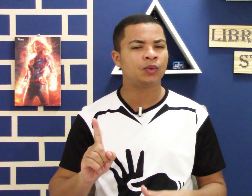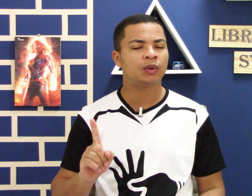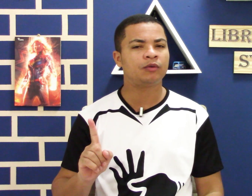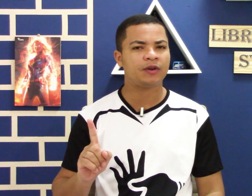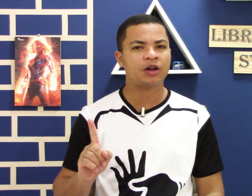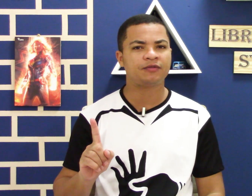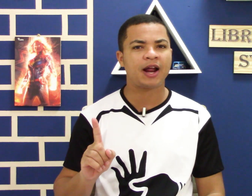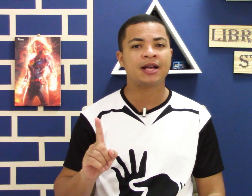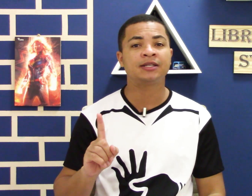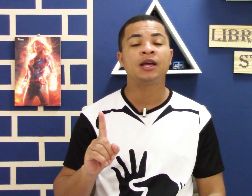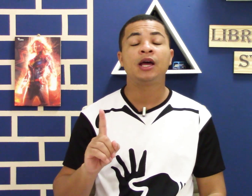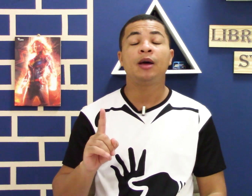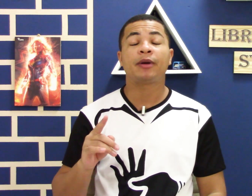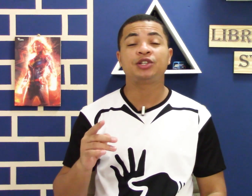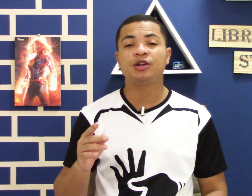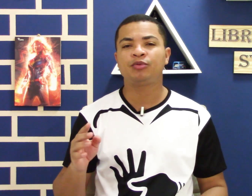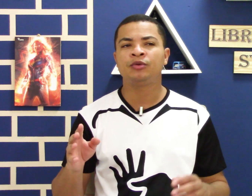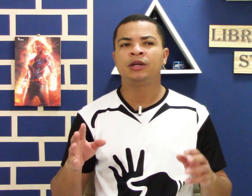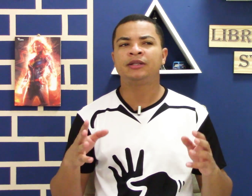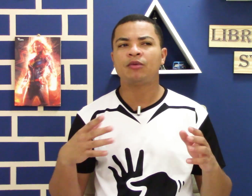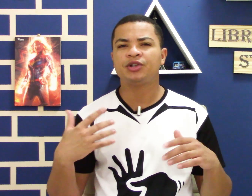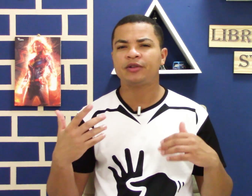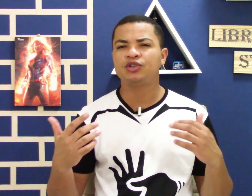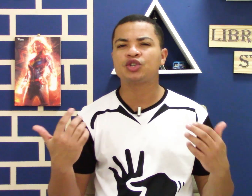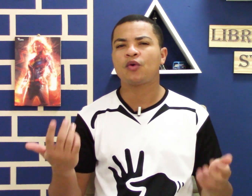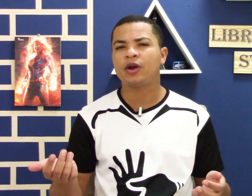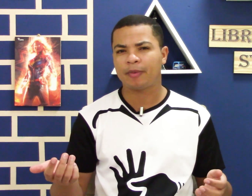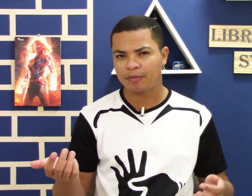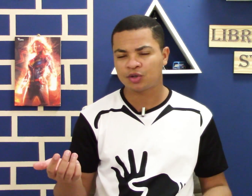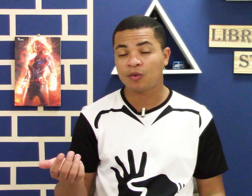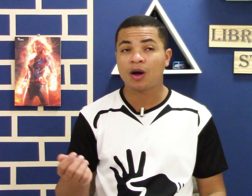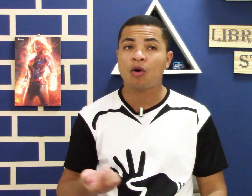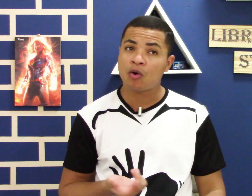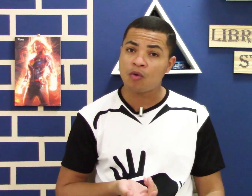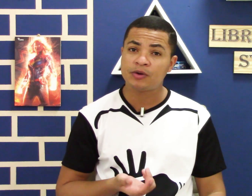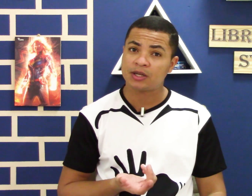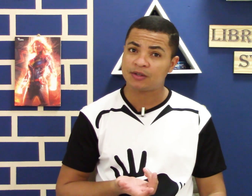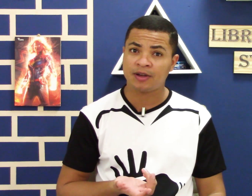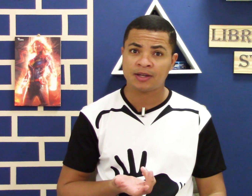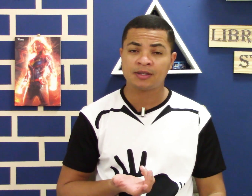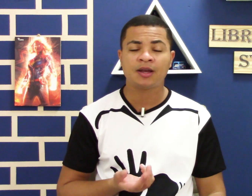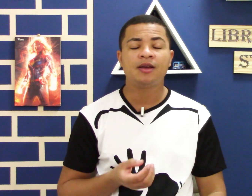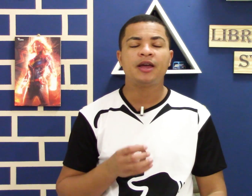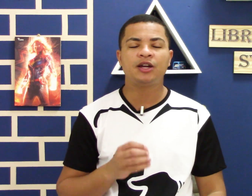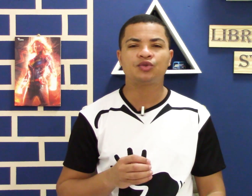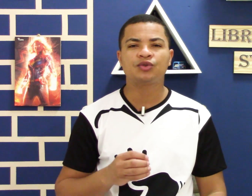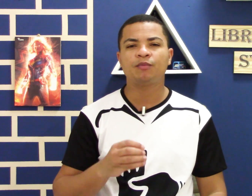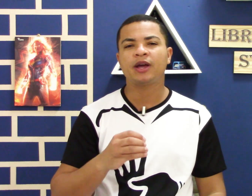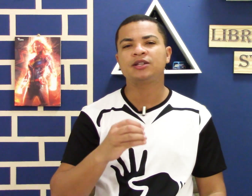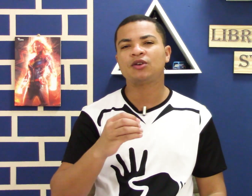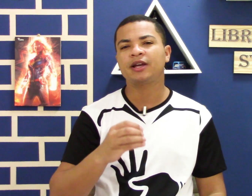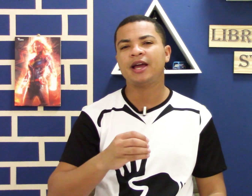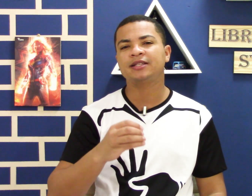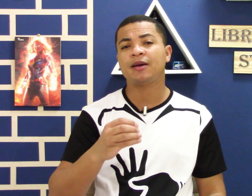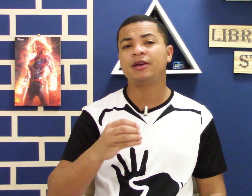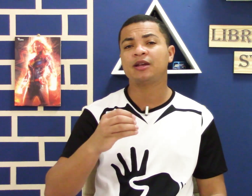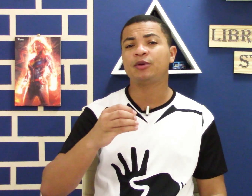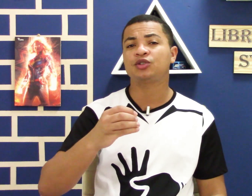no final de frase para tipo dar um direito de escolha para a pessoa. Ou muitas vezes eles usam porque eles só querem saber se a